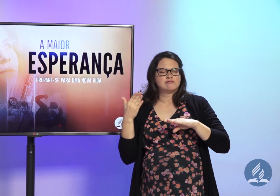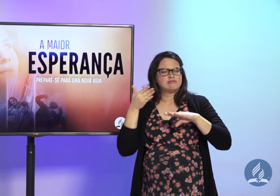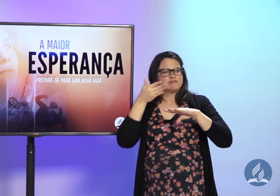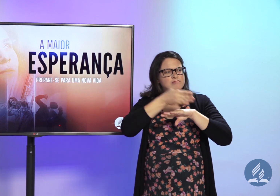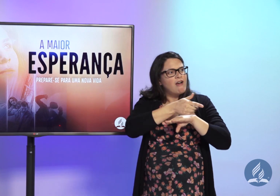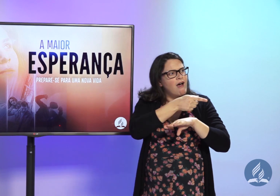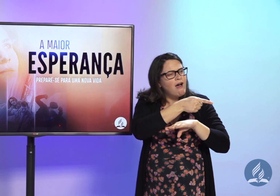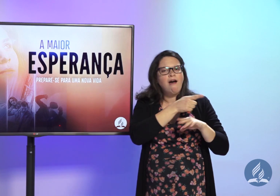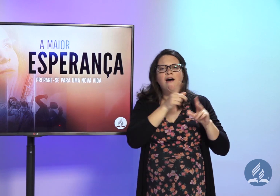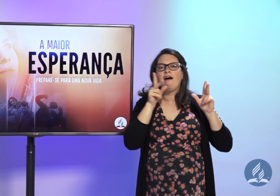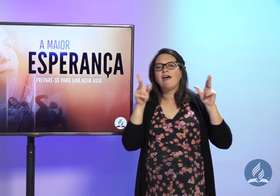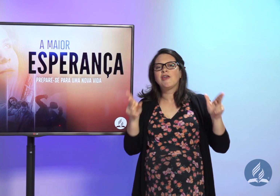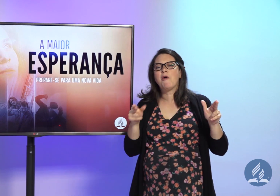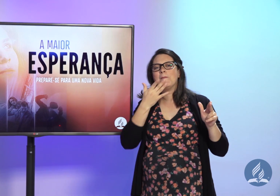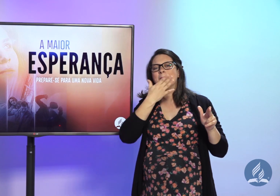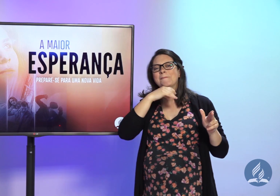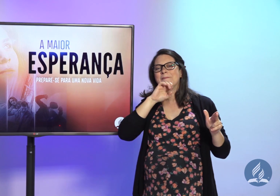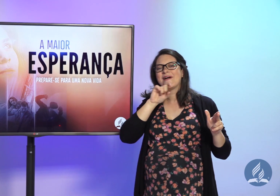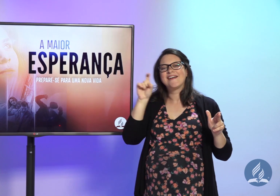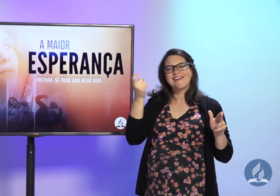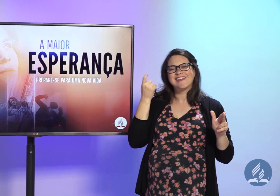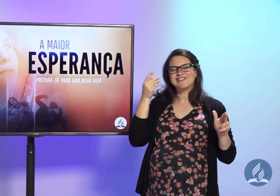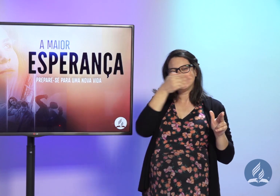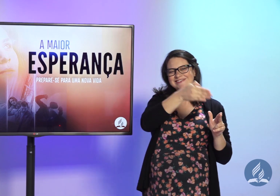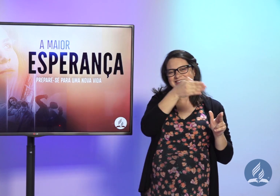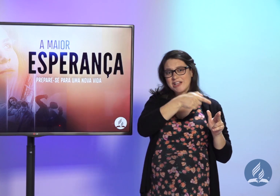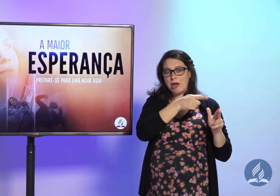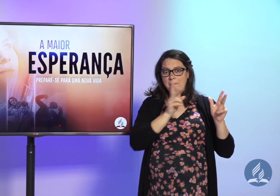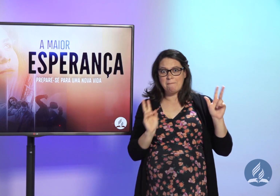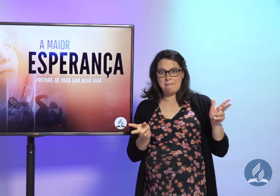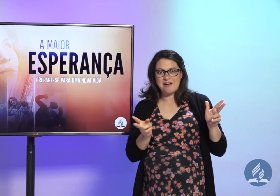E quando ele foi naquela igreja, ele percebeu que era a igreja que o pai frequentava.